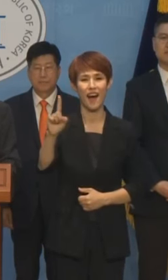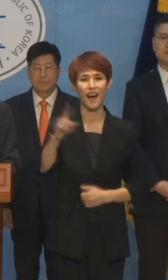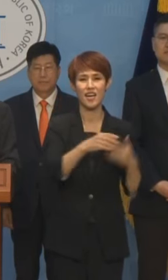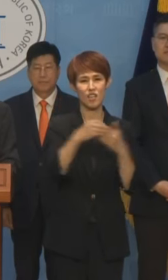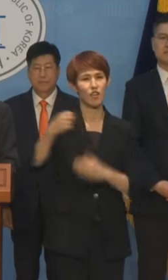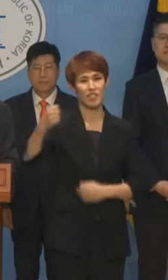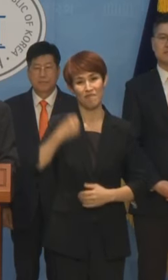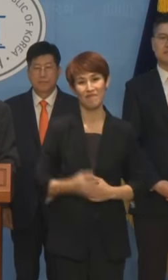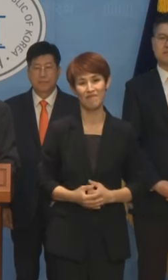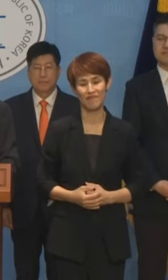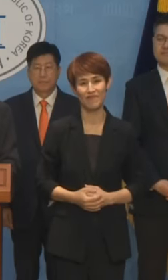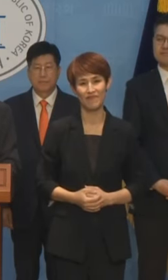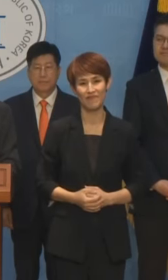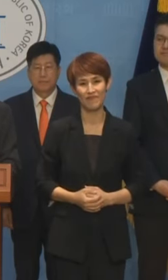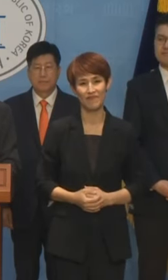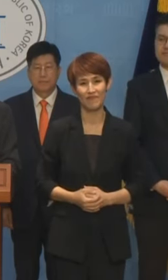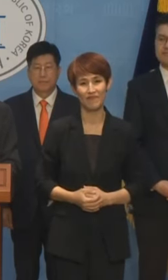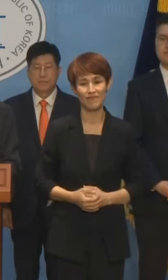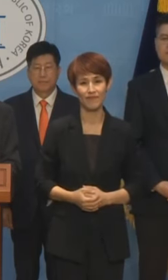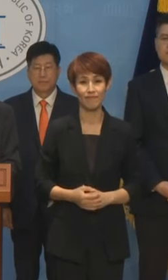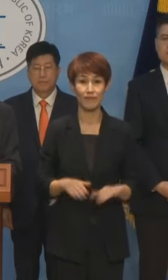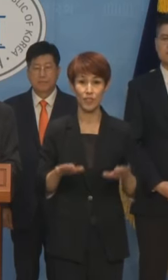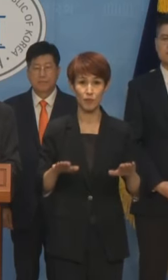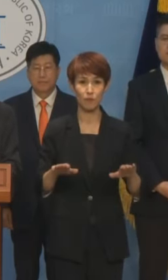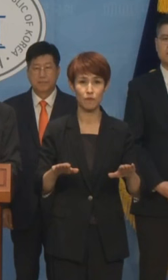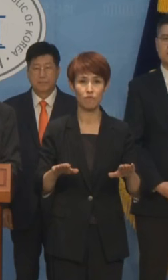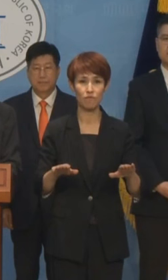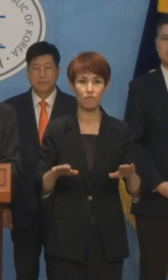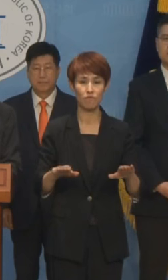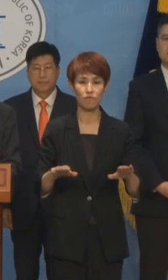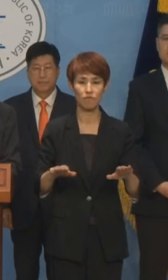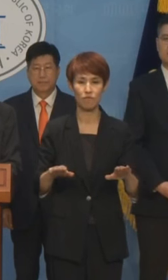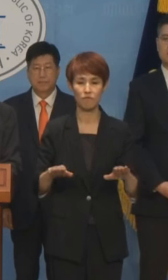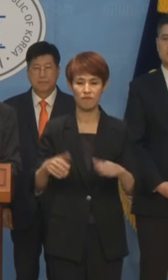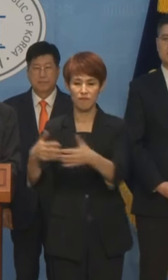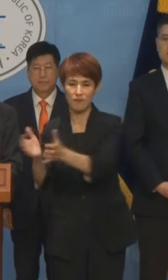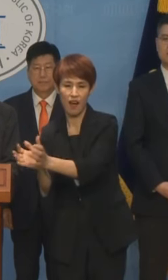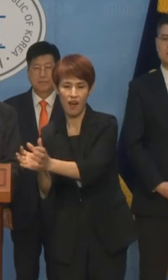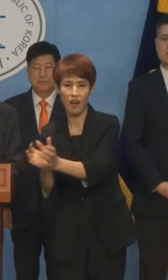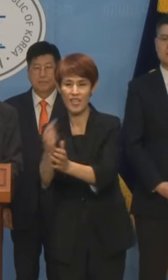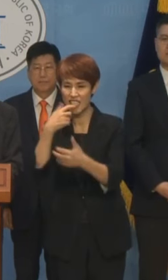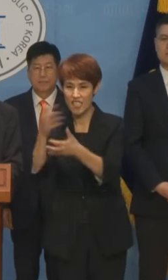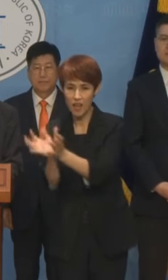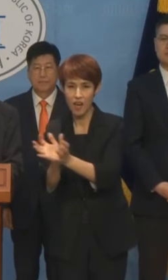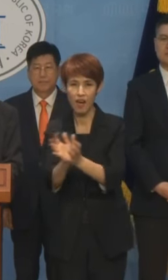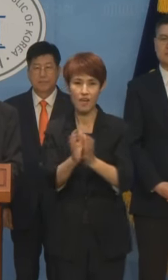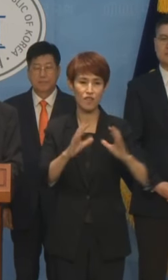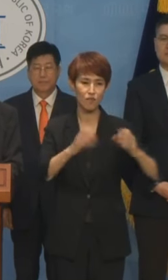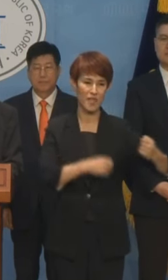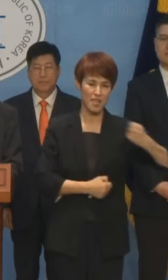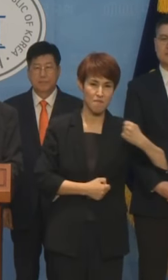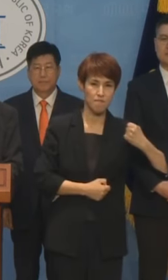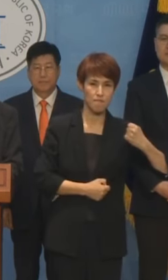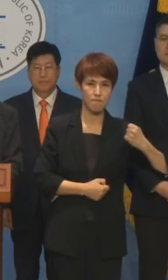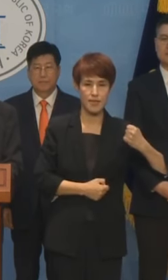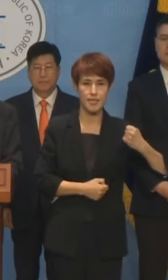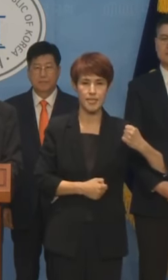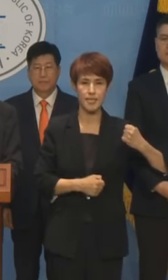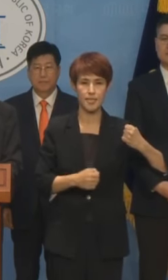리더십입니다. 현재의 두 거대 정당에 맞설 준비된 당찬